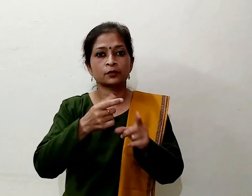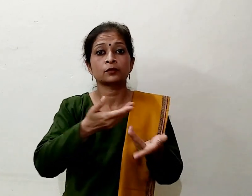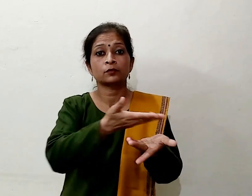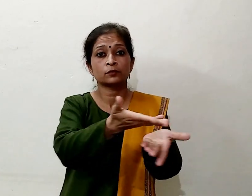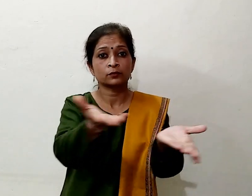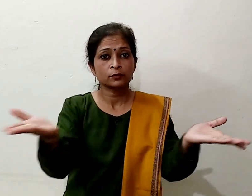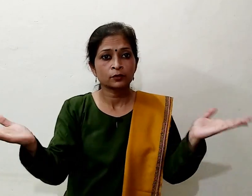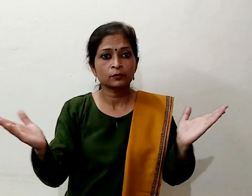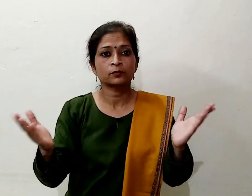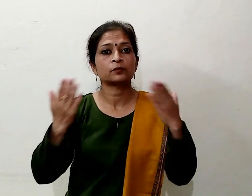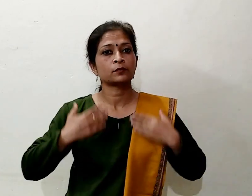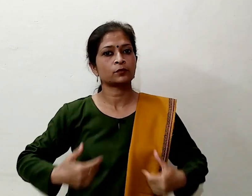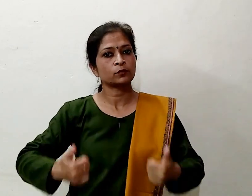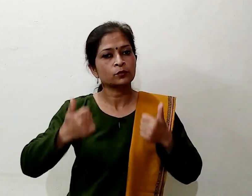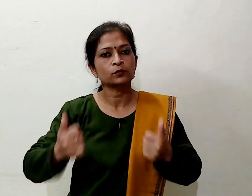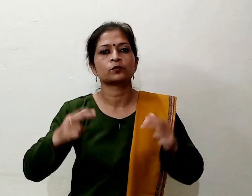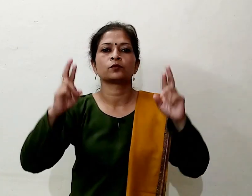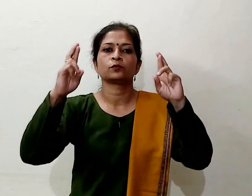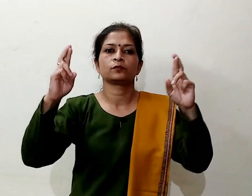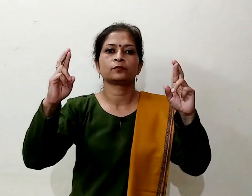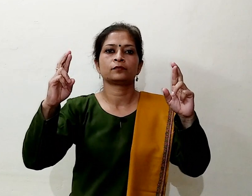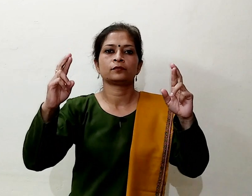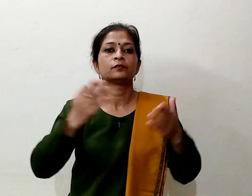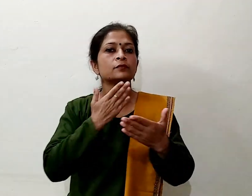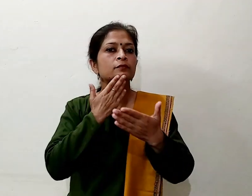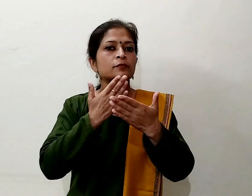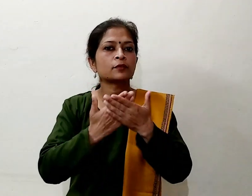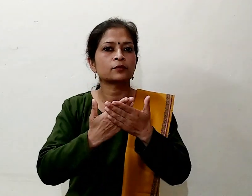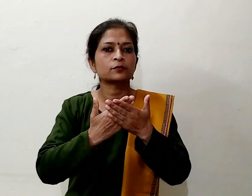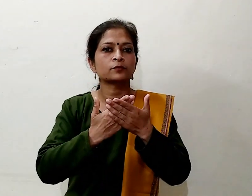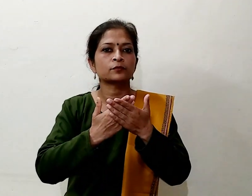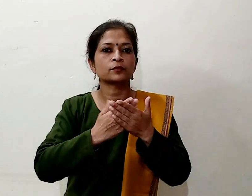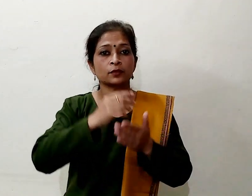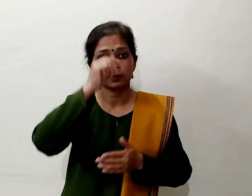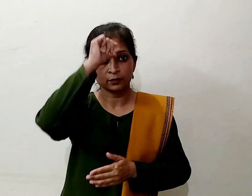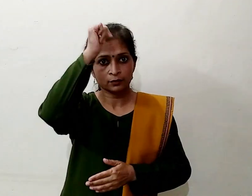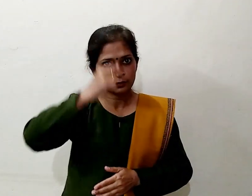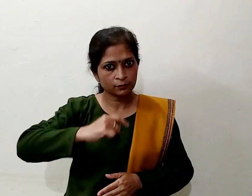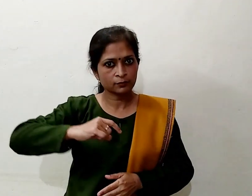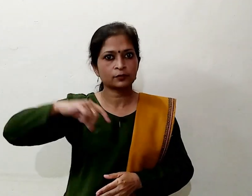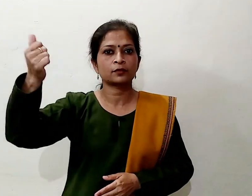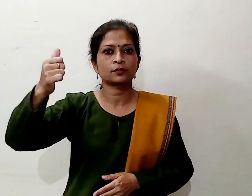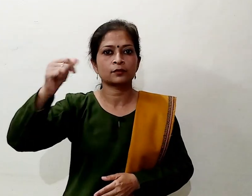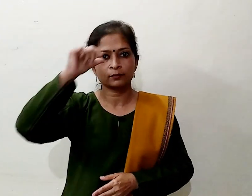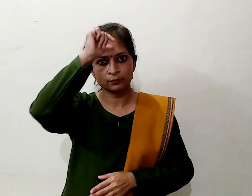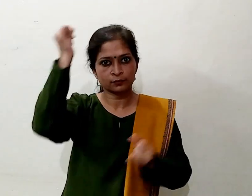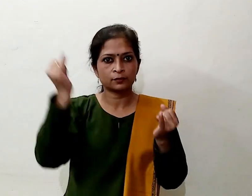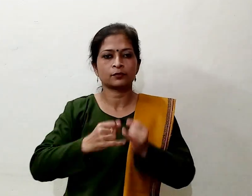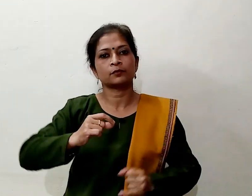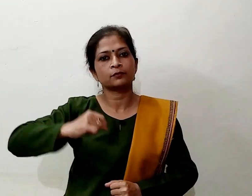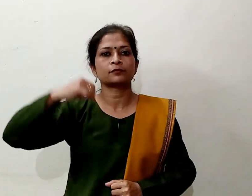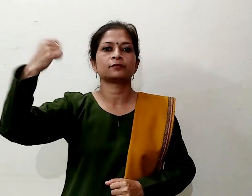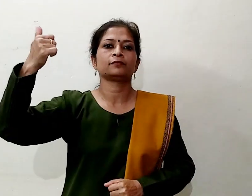आपके अच्छे स्वास्ते की काम ना करता है धन्यवाद जै हिंद जै भारत